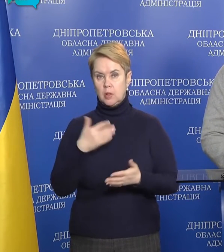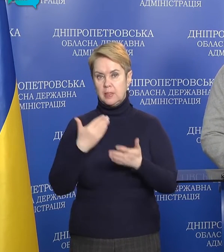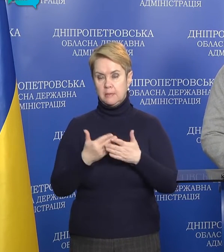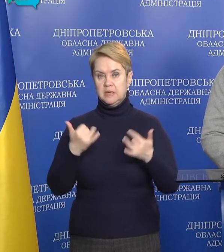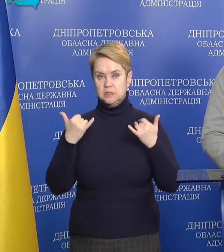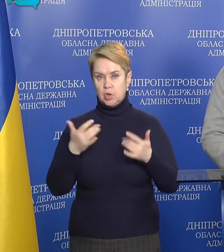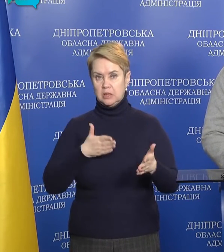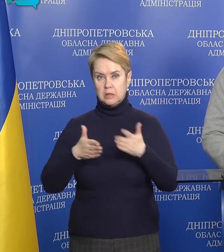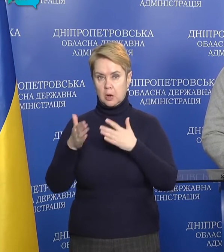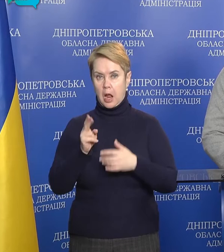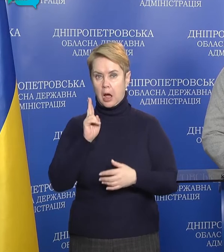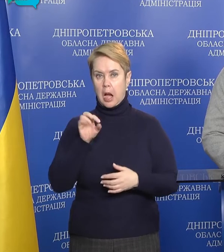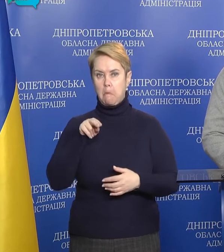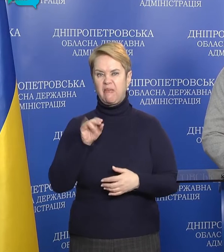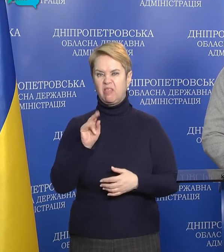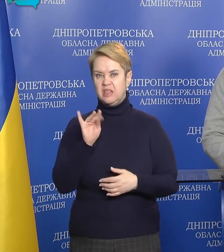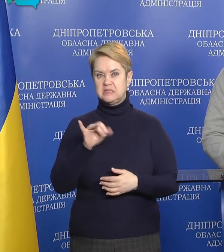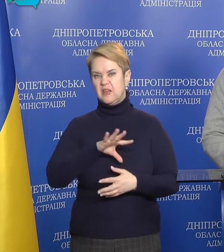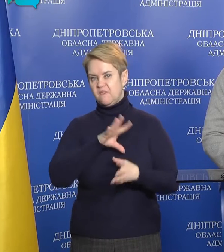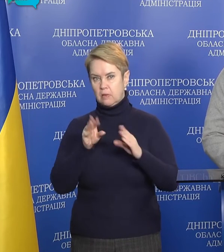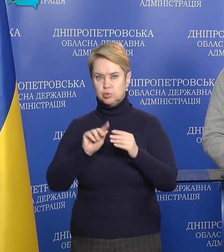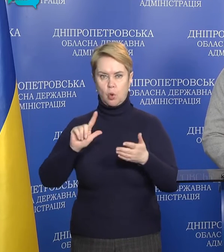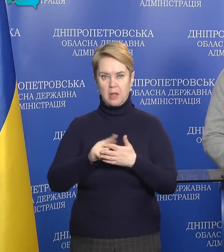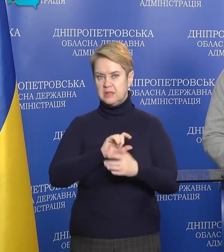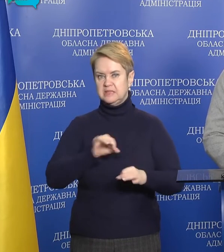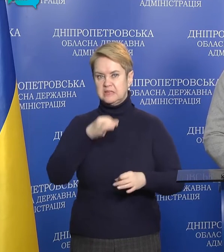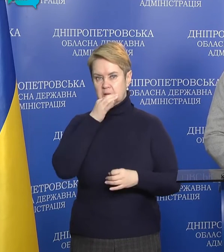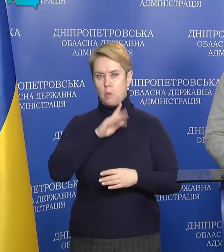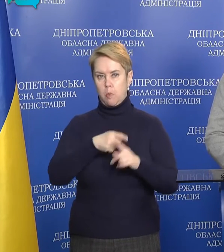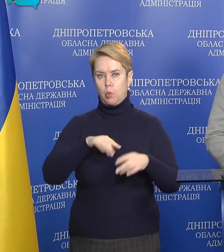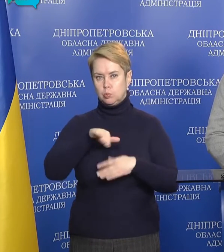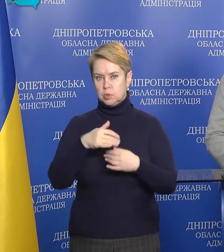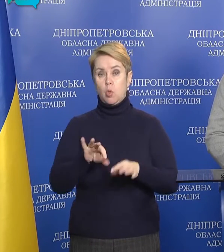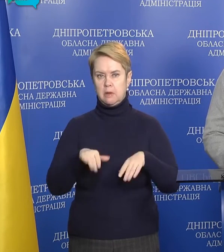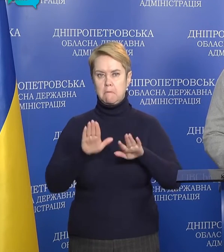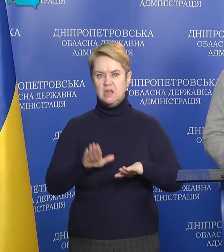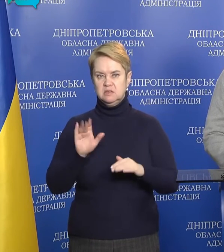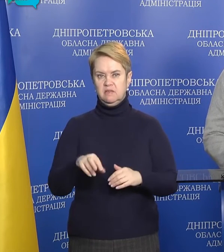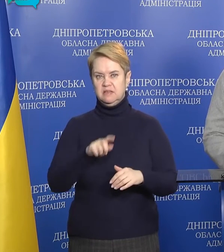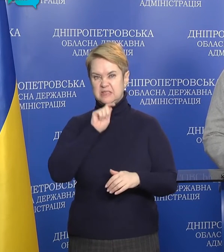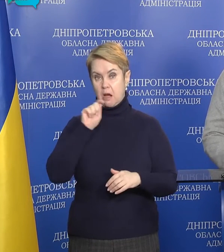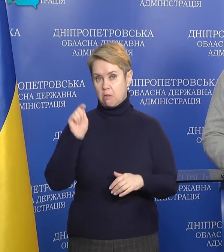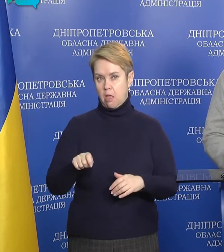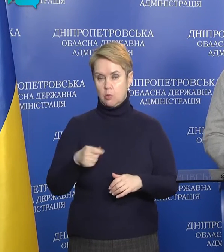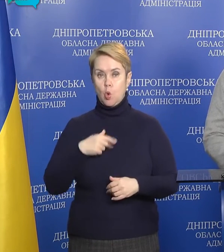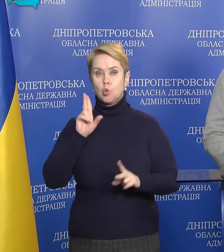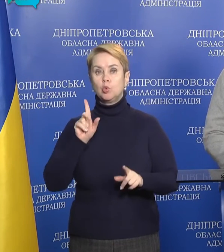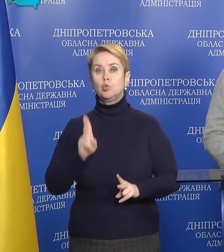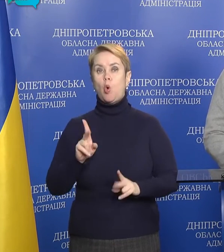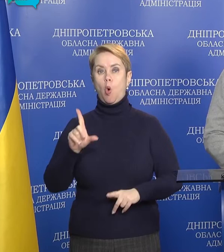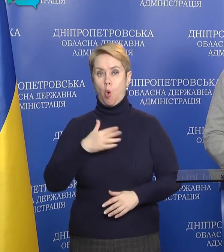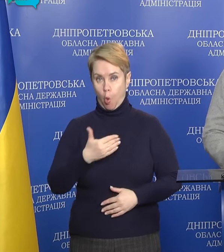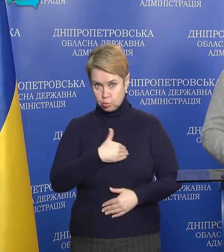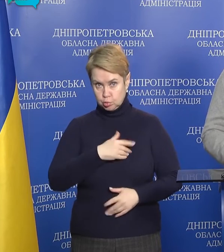например, сейчас дорога на Кропивницкий, она вообще, опять же, нельзя сказать полупустая, но абсолютно свободна. Кто хочет